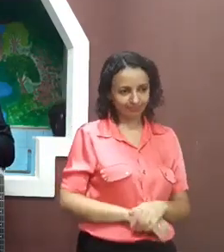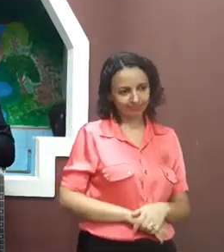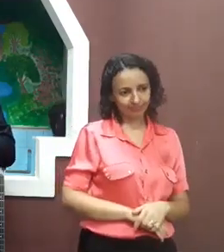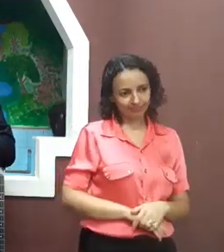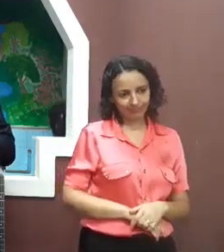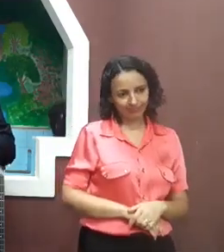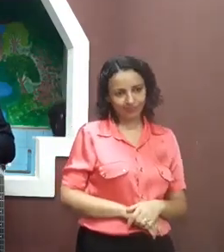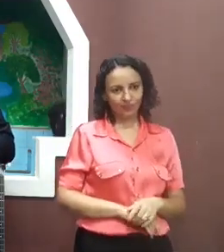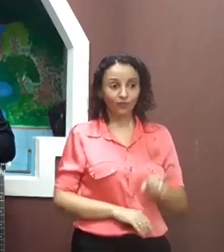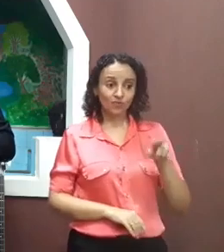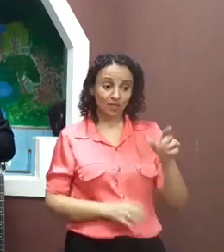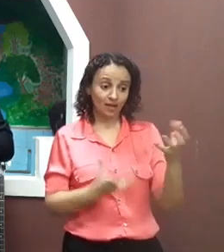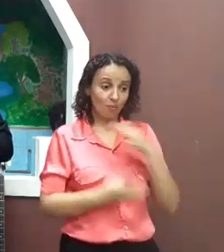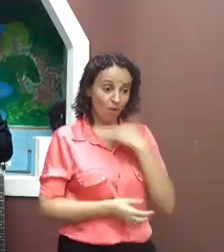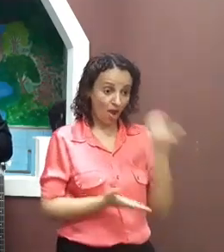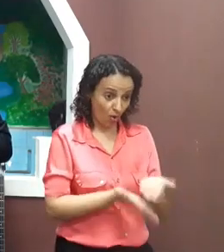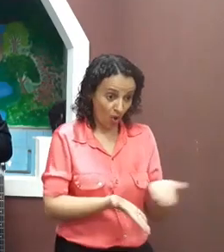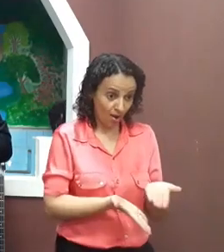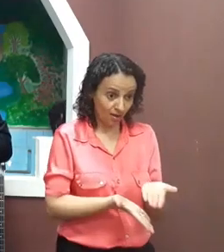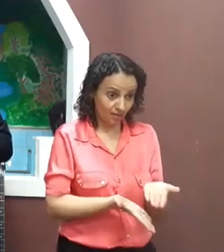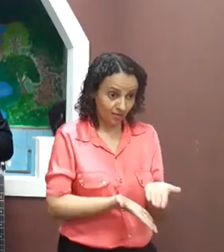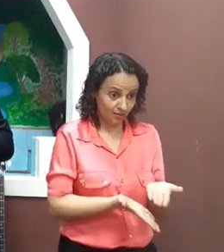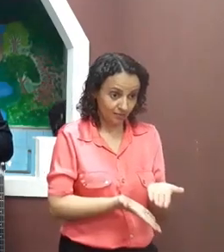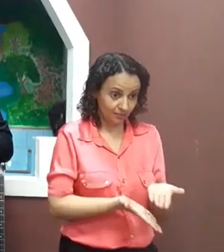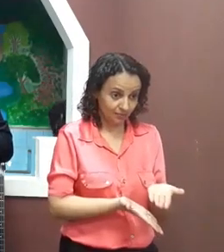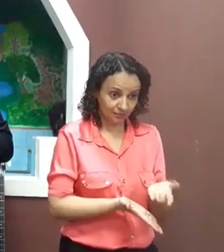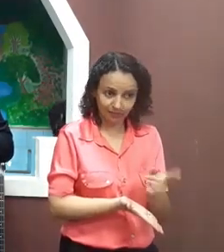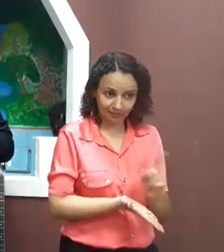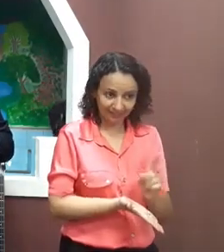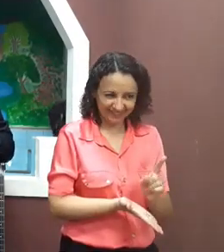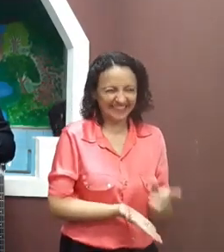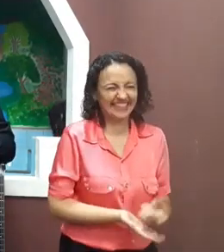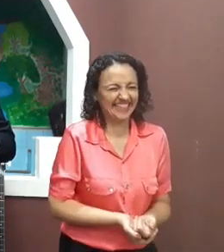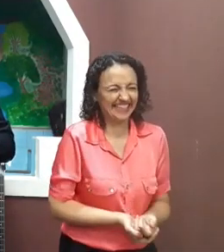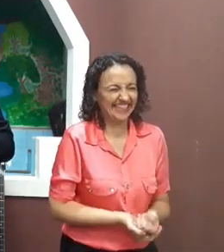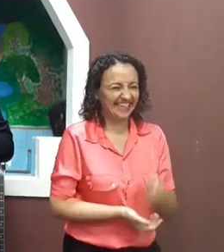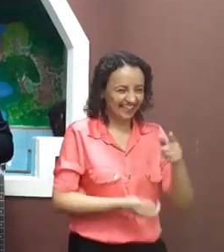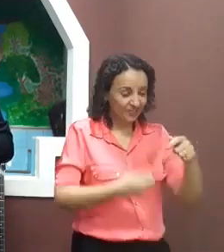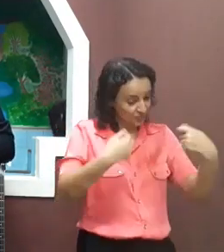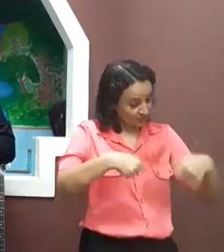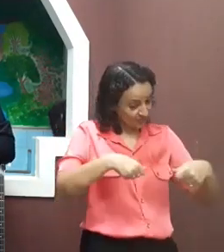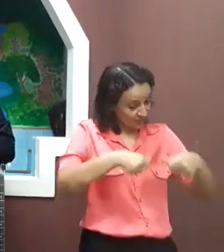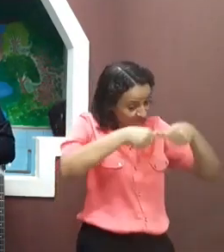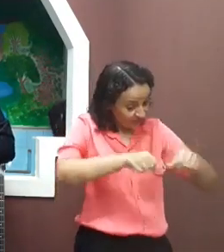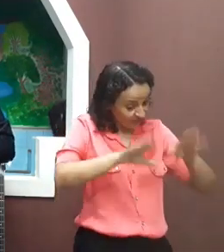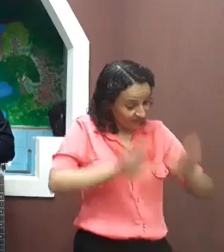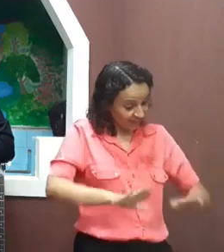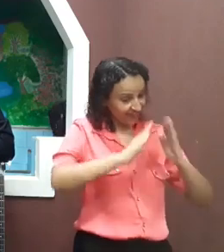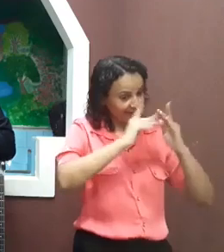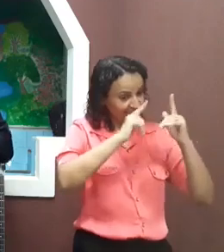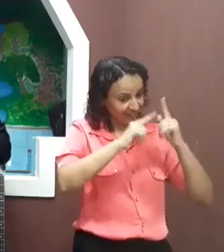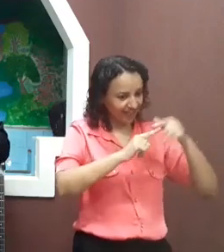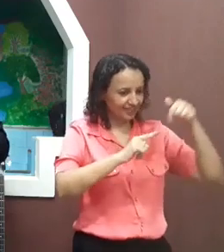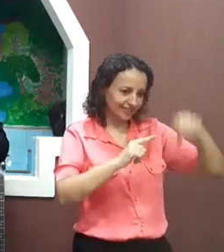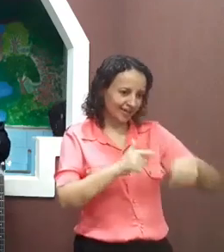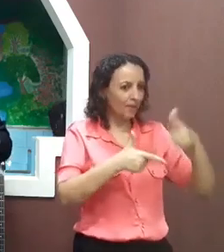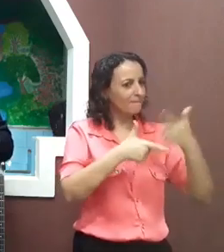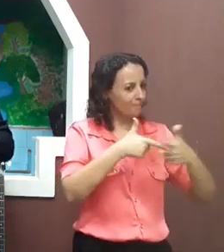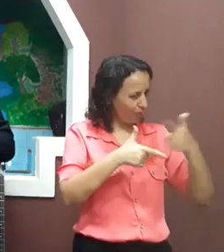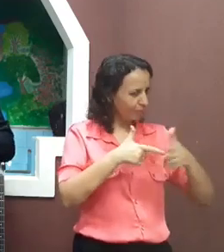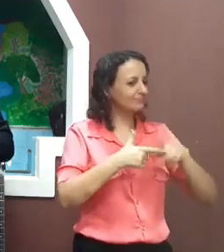tem que esperar até o dia que Deus chamar. E por enquanto você vai ter que ficar nas igrejas imperfeitas. Eis uma